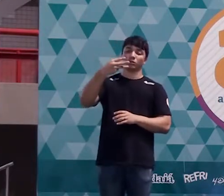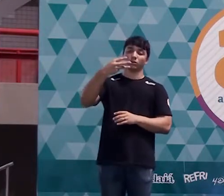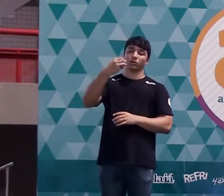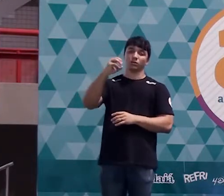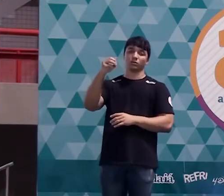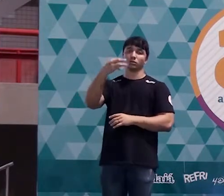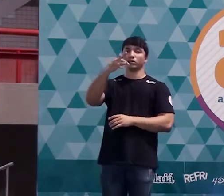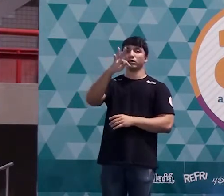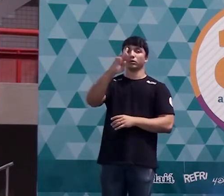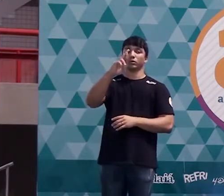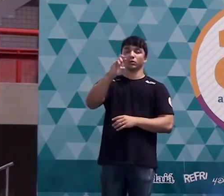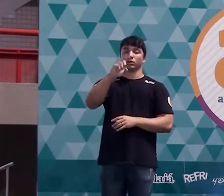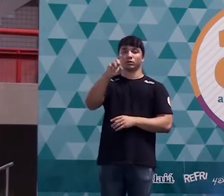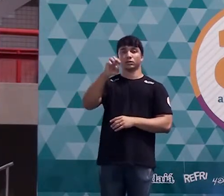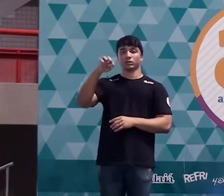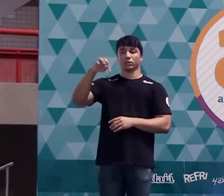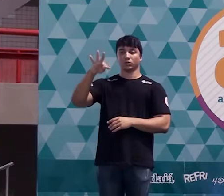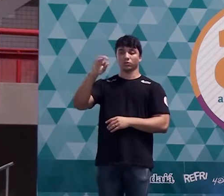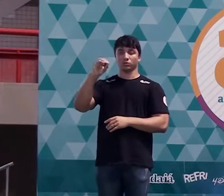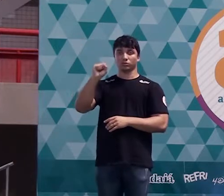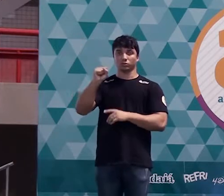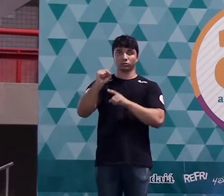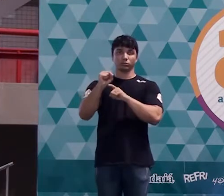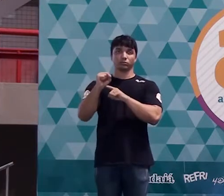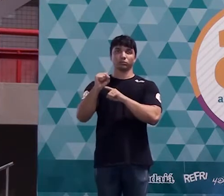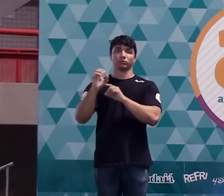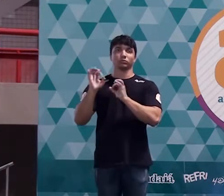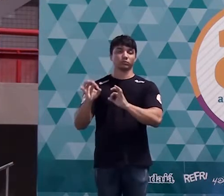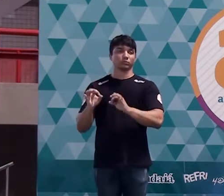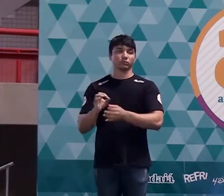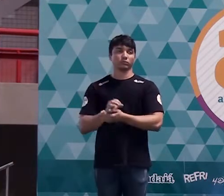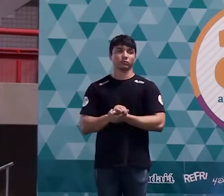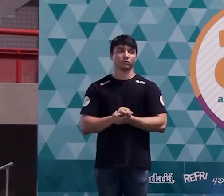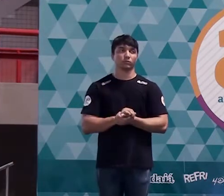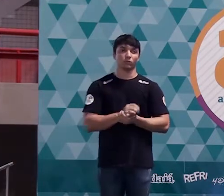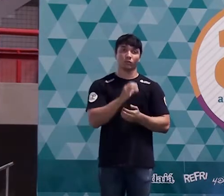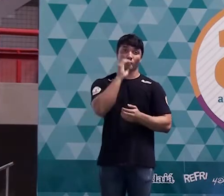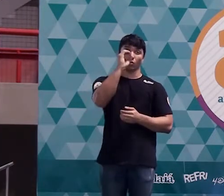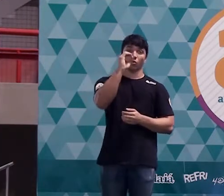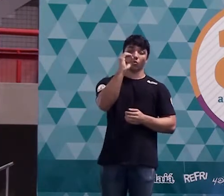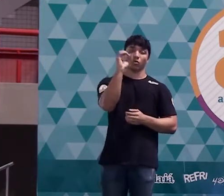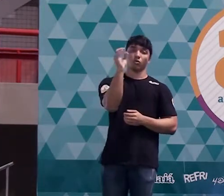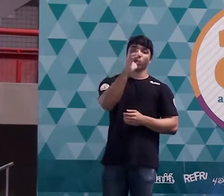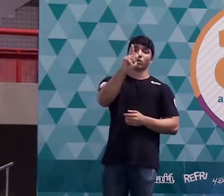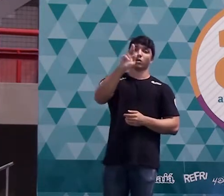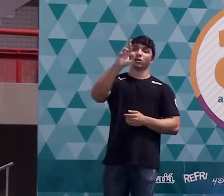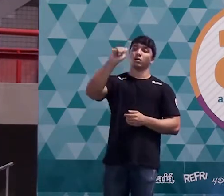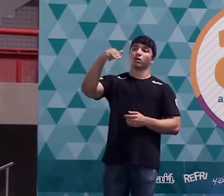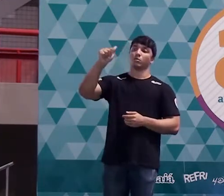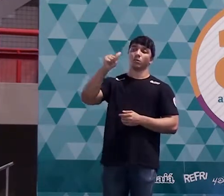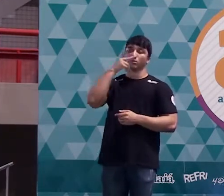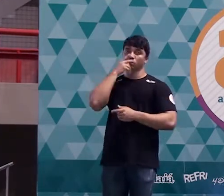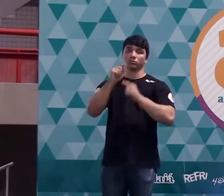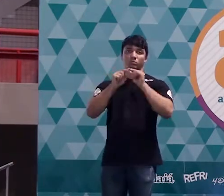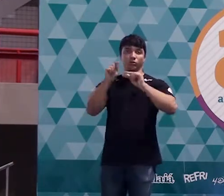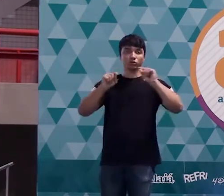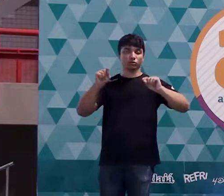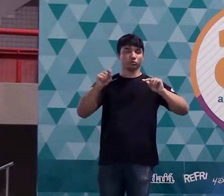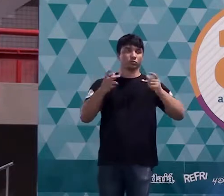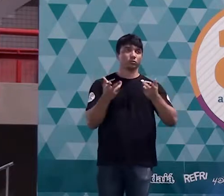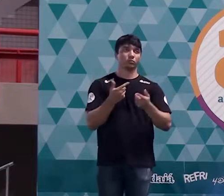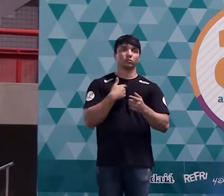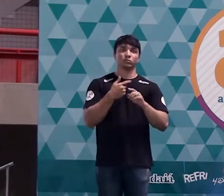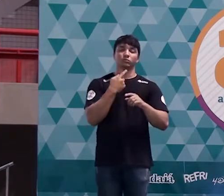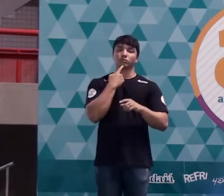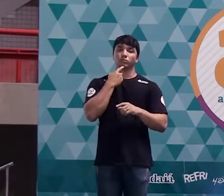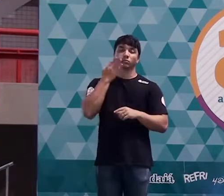A grama é a grama que tem no chão, no estádio. O grama é a unidade de medida. E outro dia eu